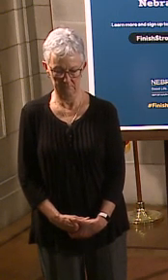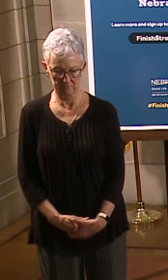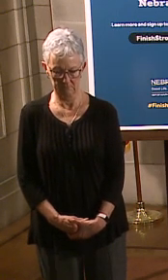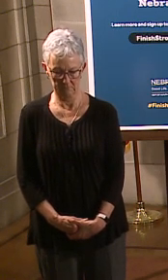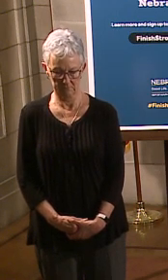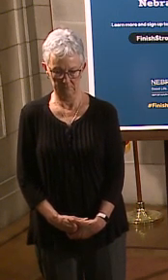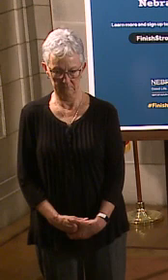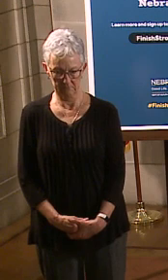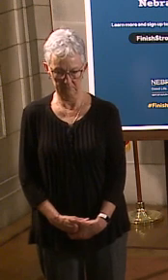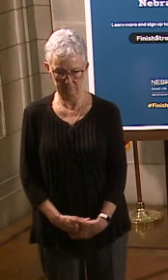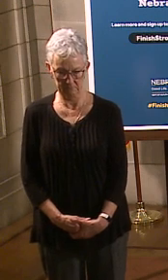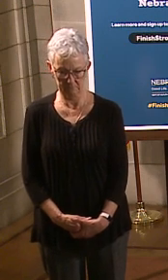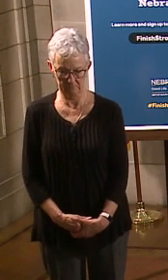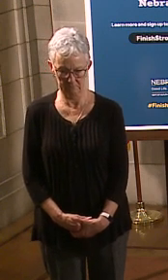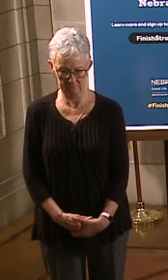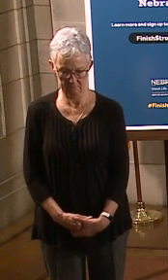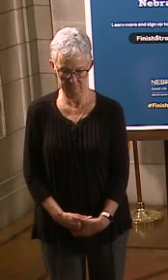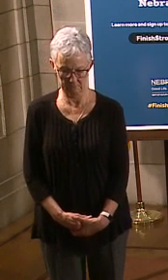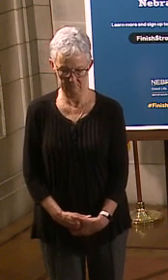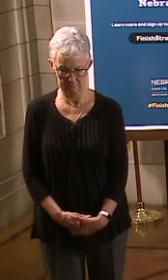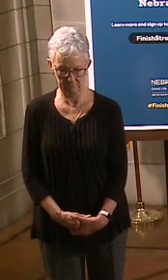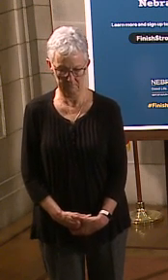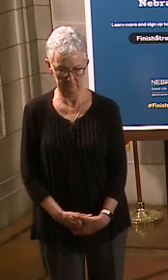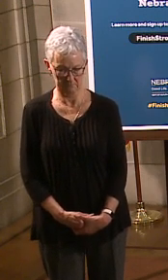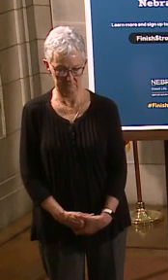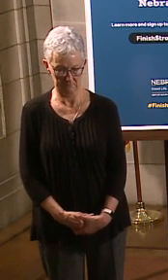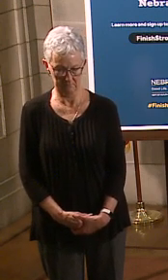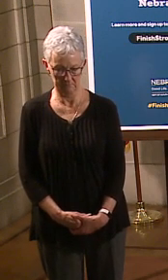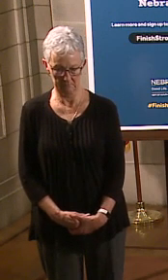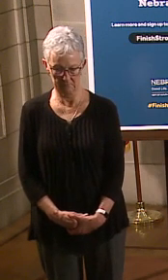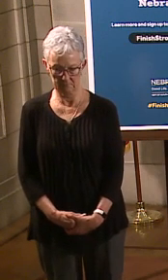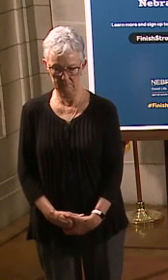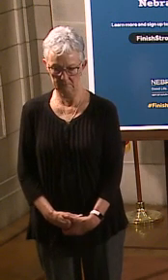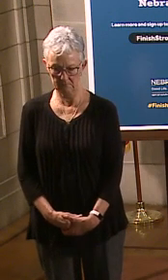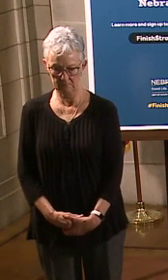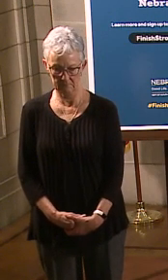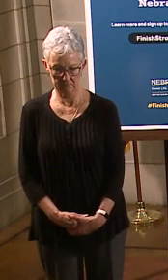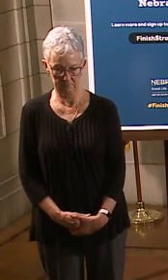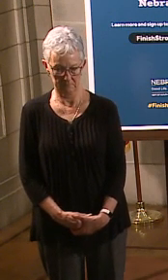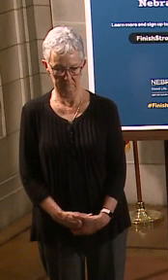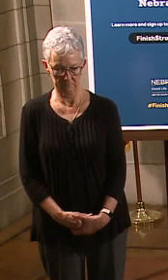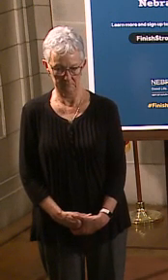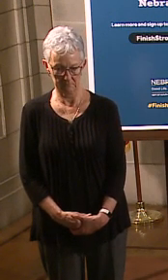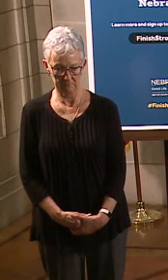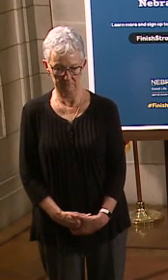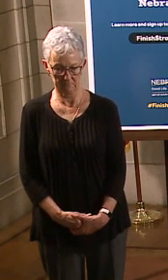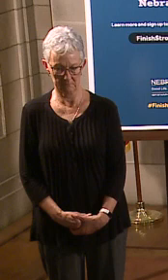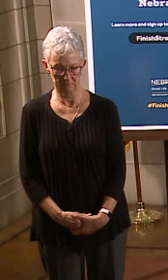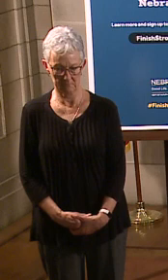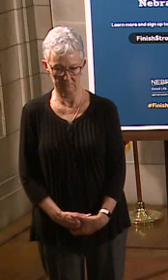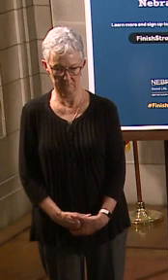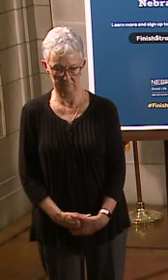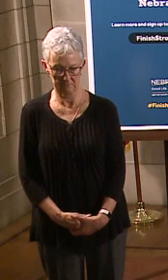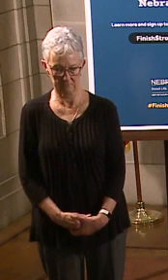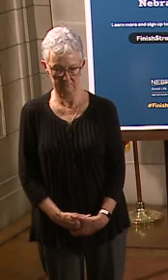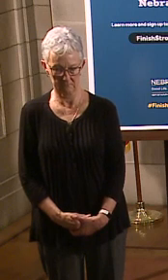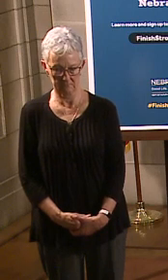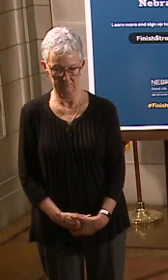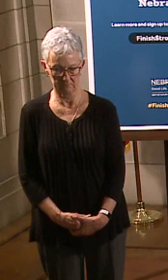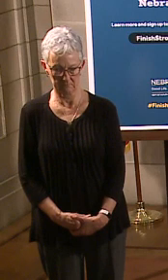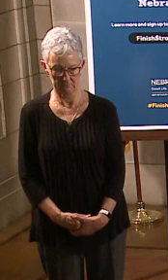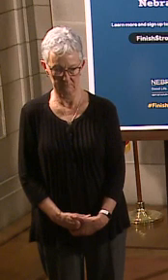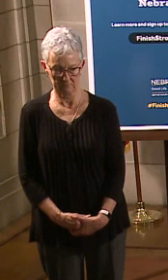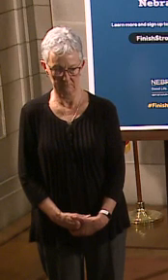puede ir también al sitio web de DHHS y tenemos una lista de preguntas frecuentemente con las respuestas